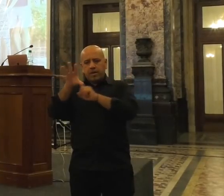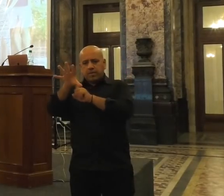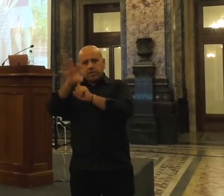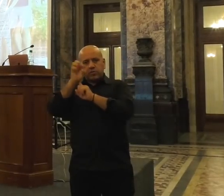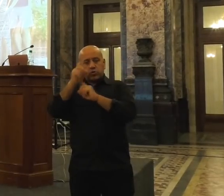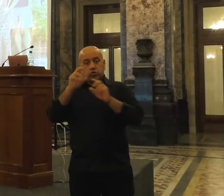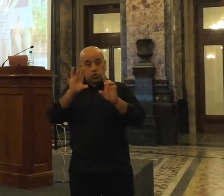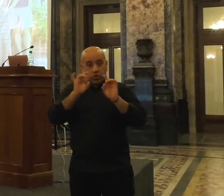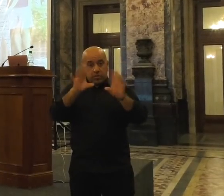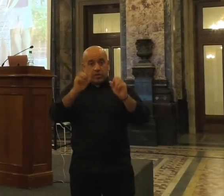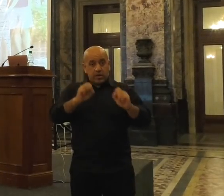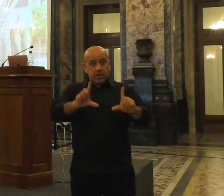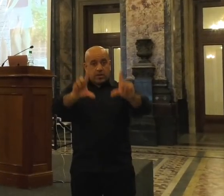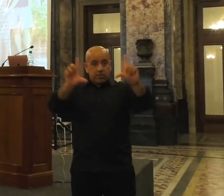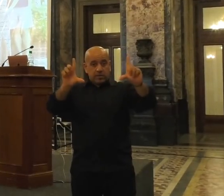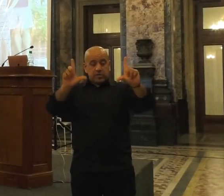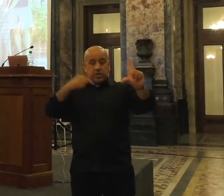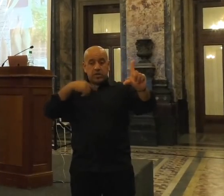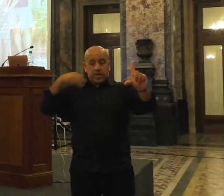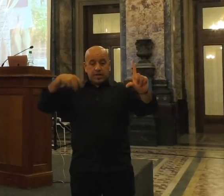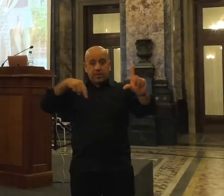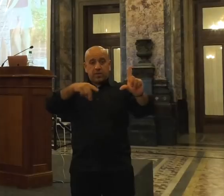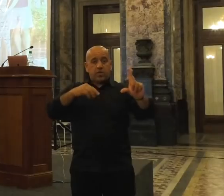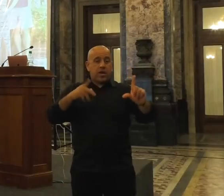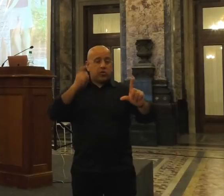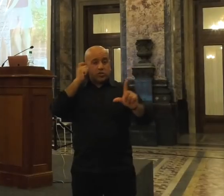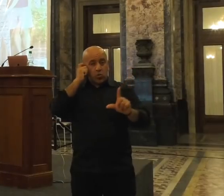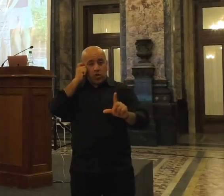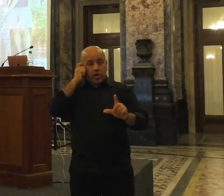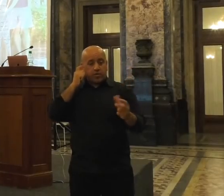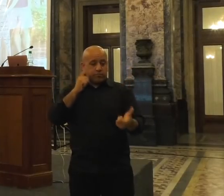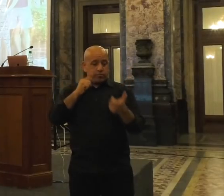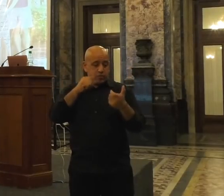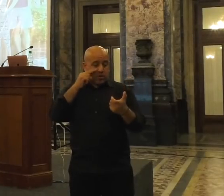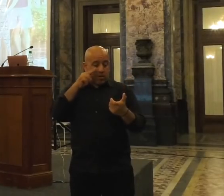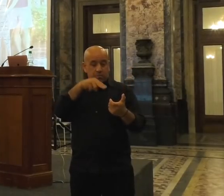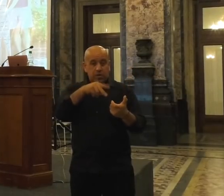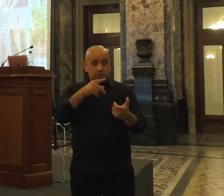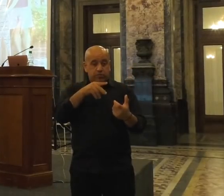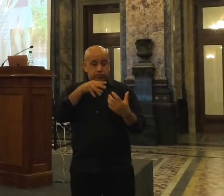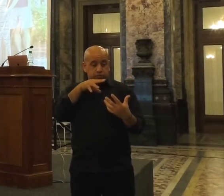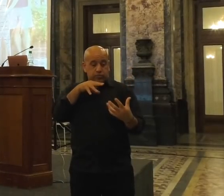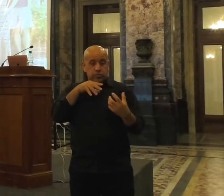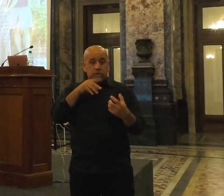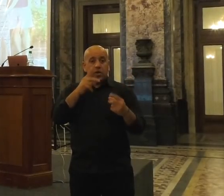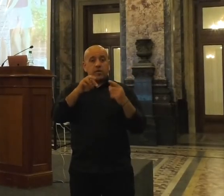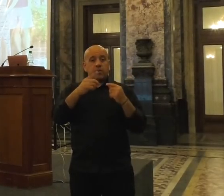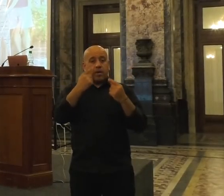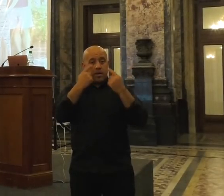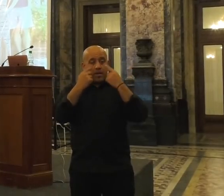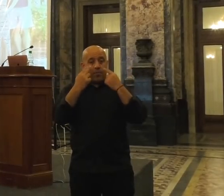solamente la pantalla, termine accidentándose en la calle y aún así puede agredir la retina